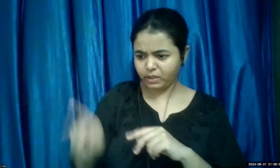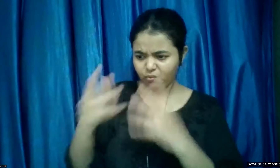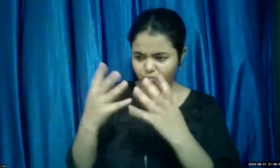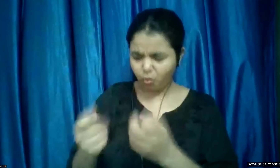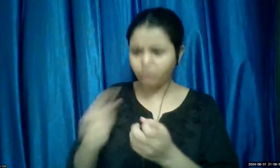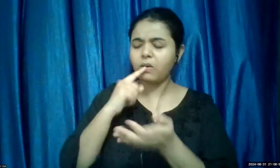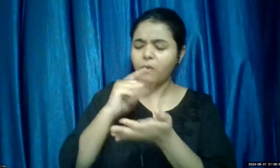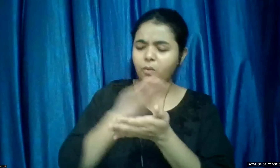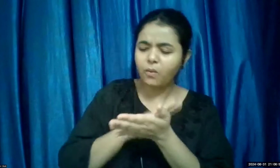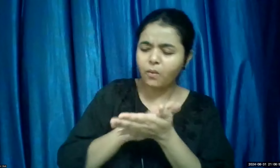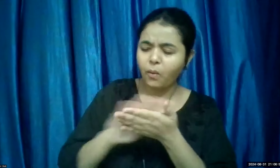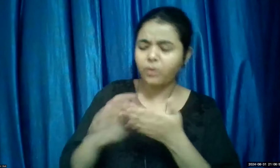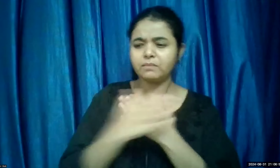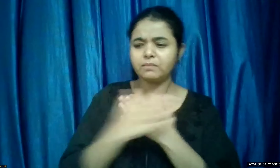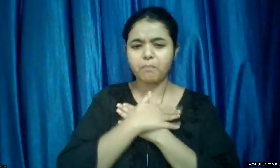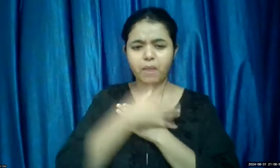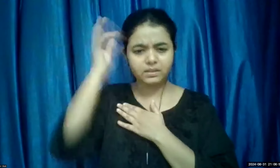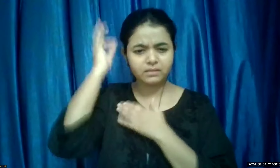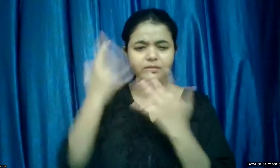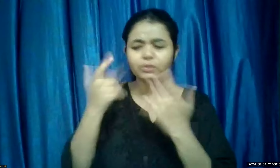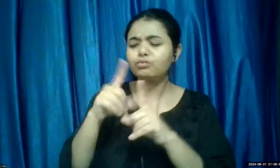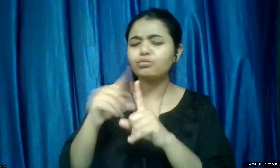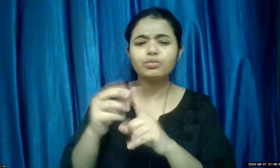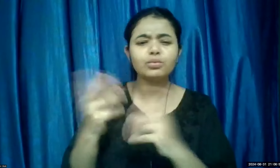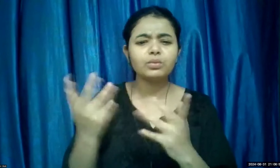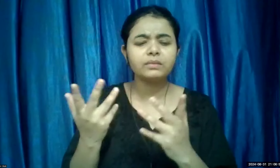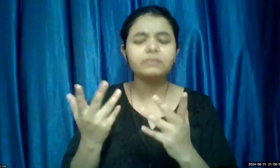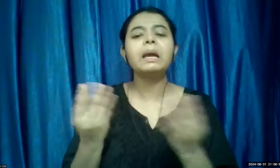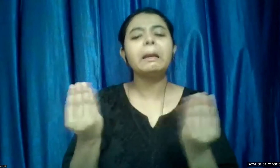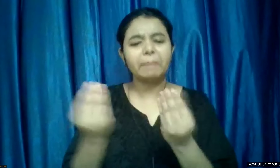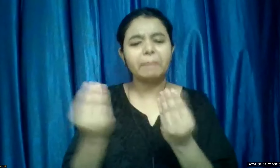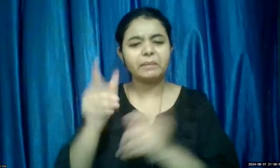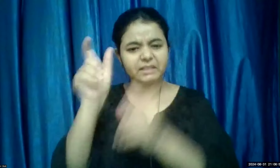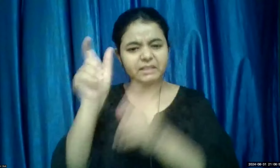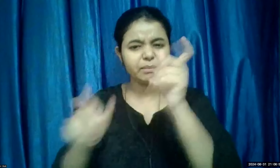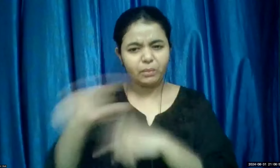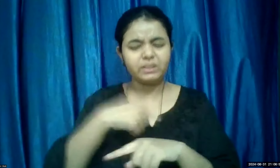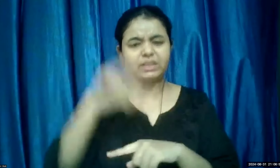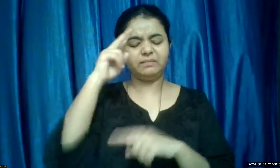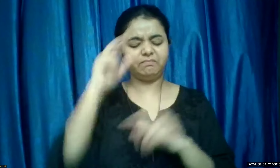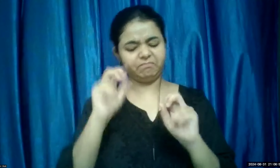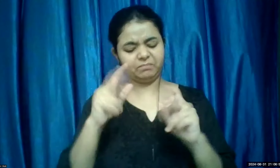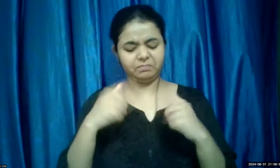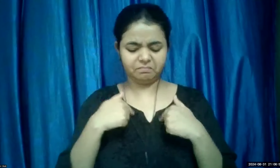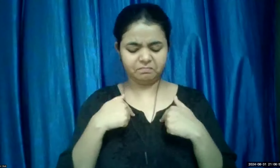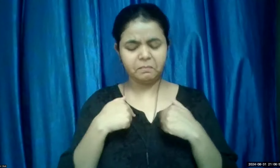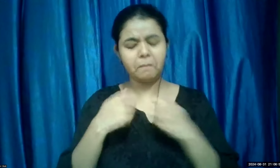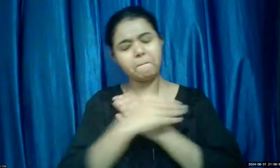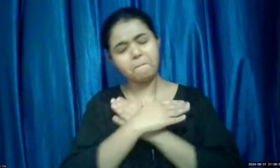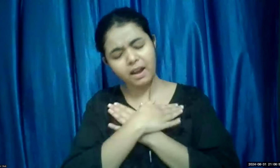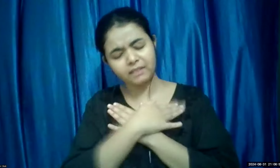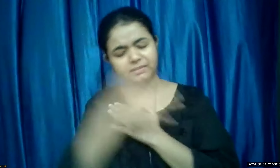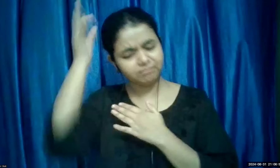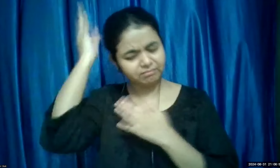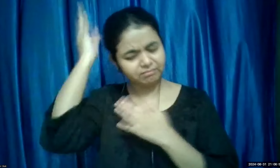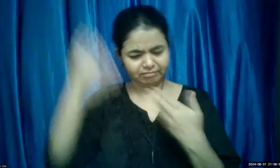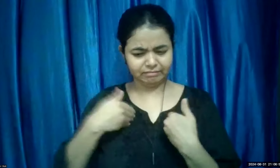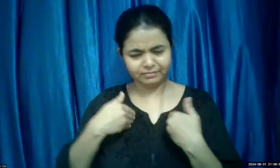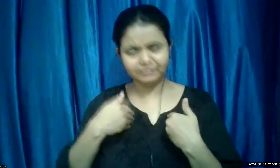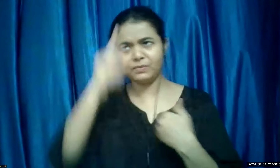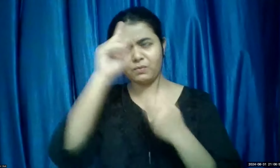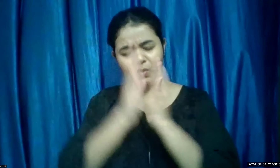कभी कभी किसी का प्रश्न हो सकता है कि लो चलो हम भक्त बन भी गए, है ना, हम भगवान के भक्त हो गए,